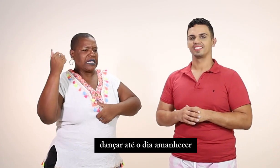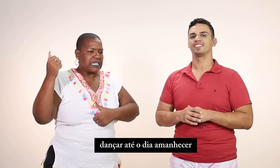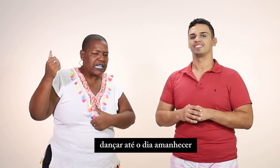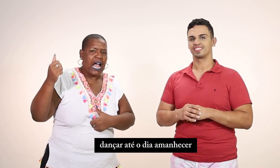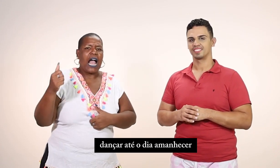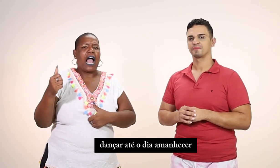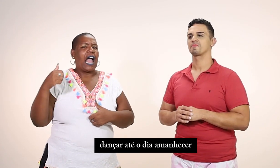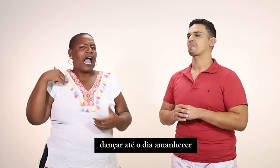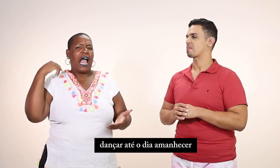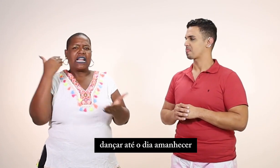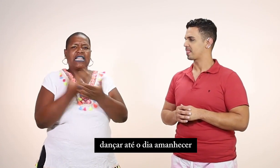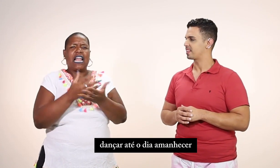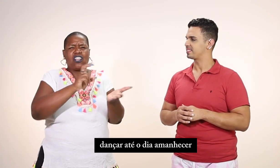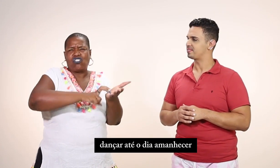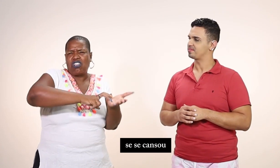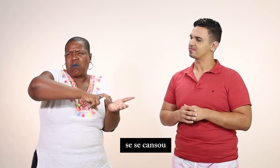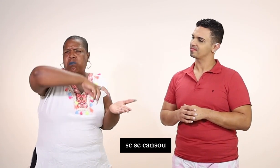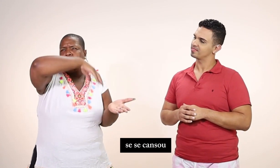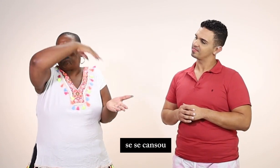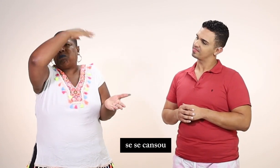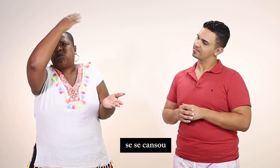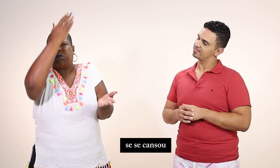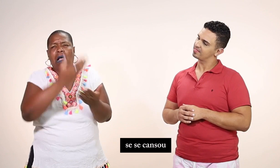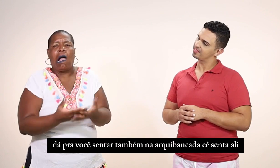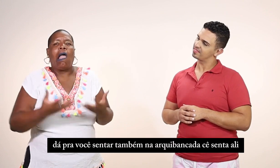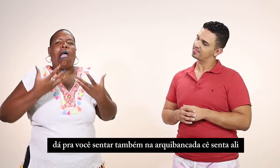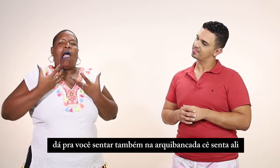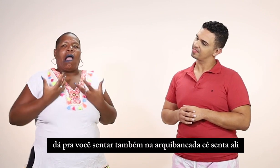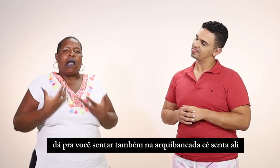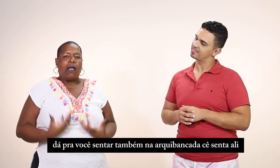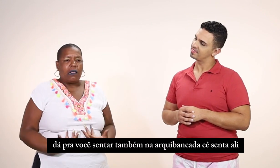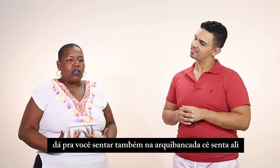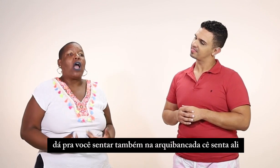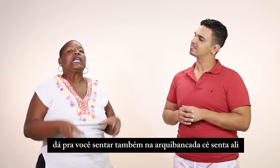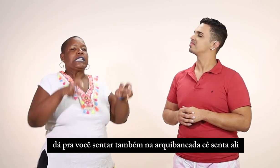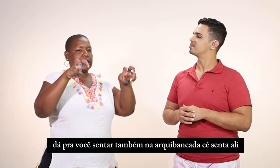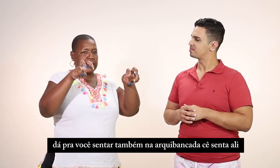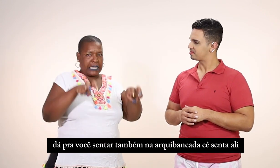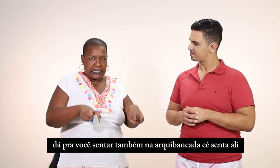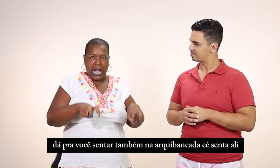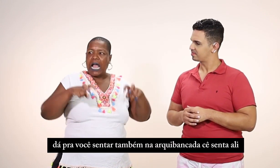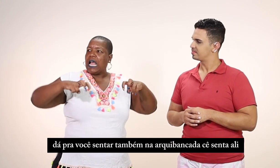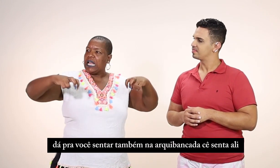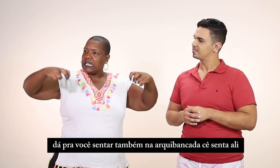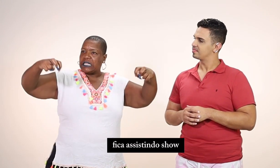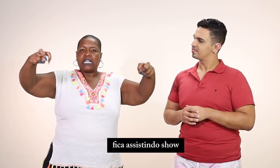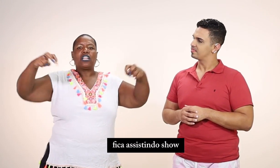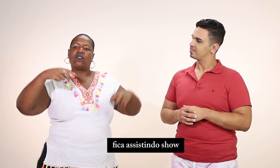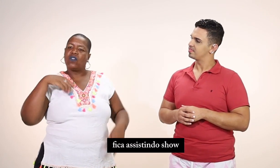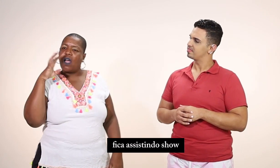dançar até o dia amanhecer. Se cansou, dá para você sentar também na arquibancada, você senta ali e fica assistindo o